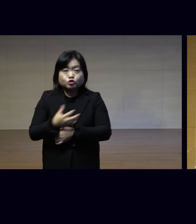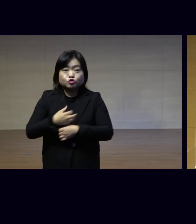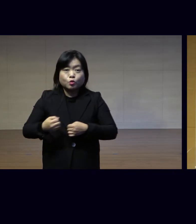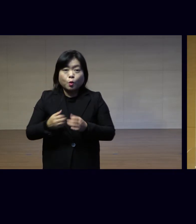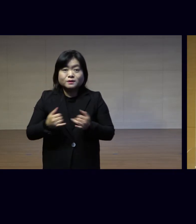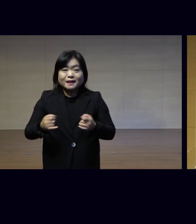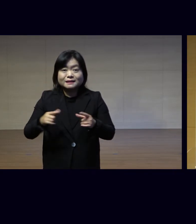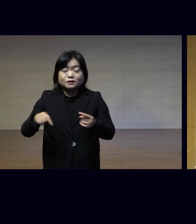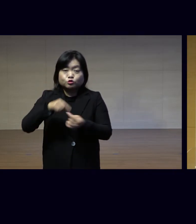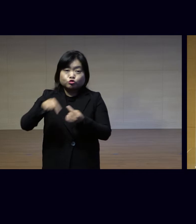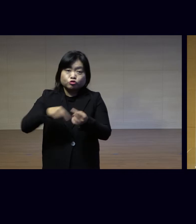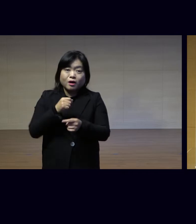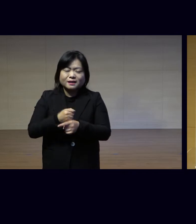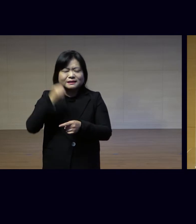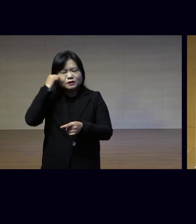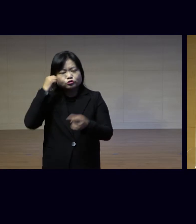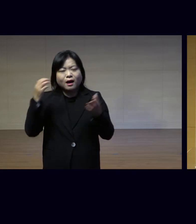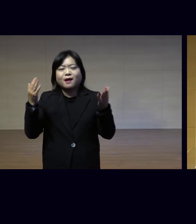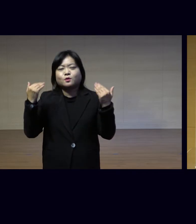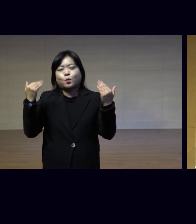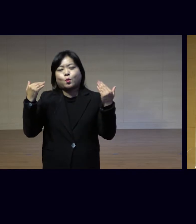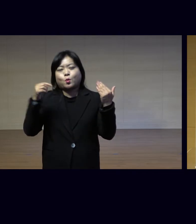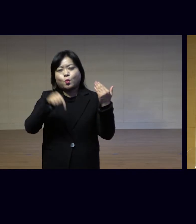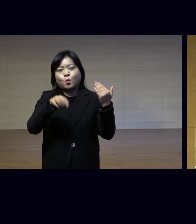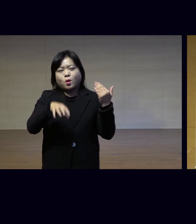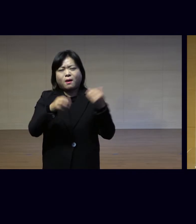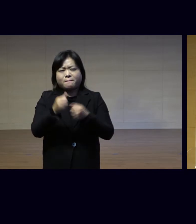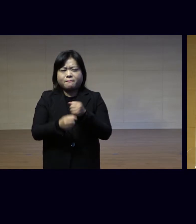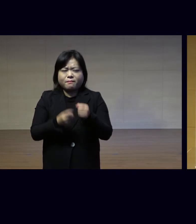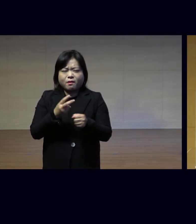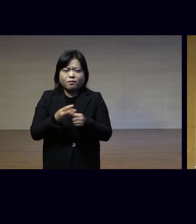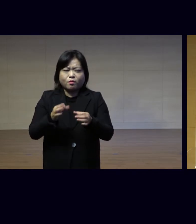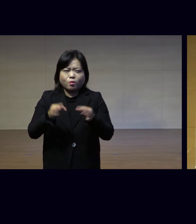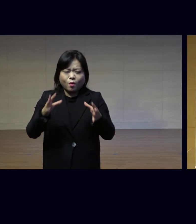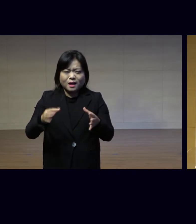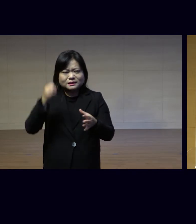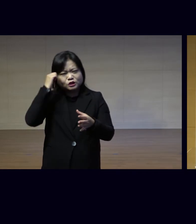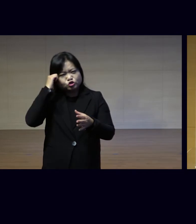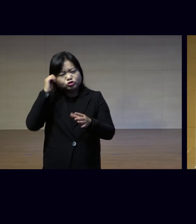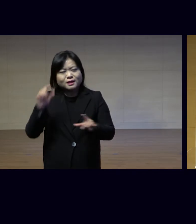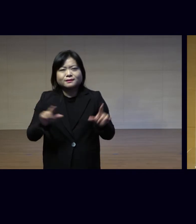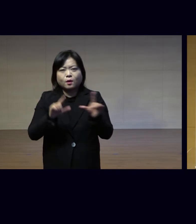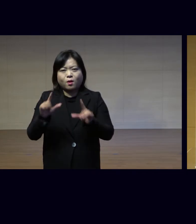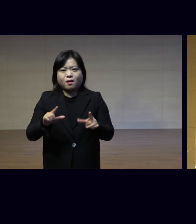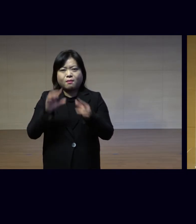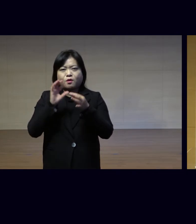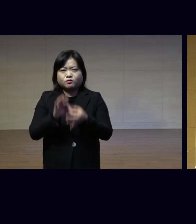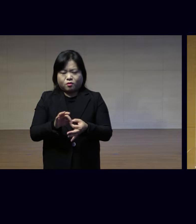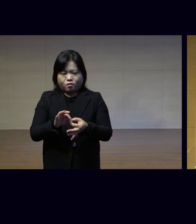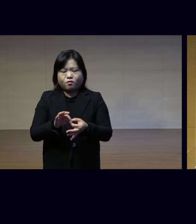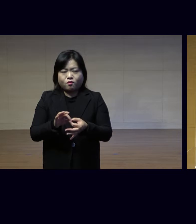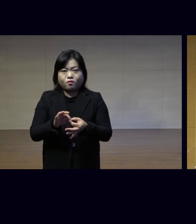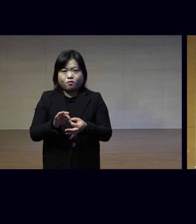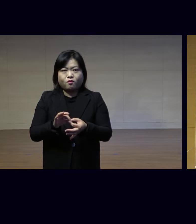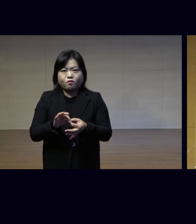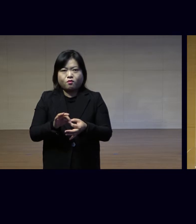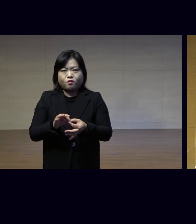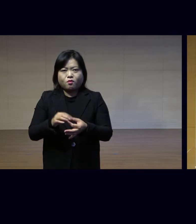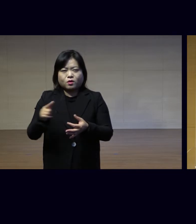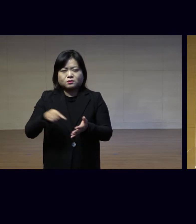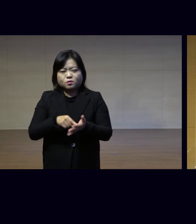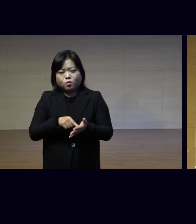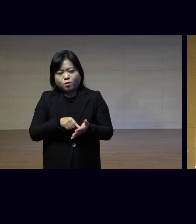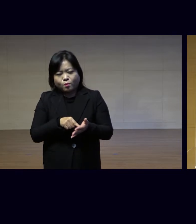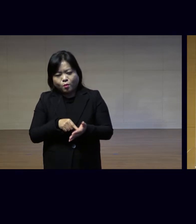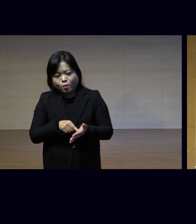수도사들이 경영하는 기숙학교였는데 거기서 몇 년 동안 이제 기숙사 생활을 하면서 굉장히